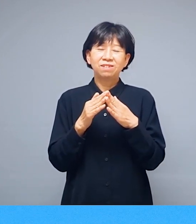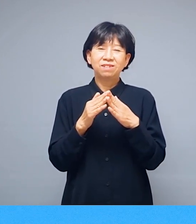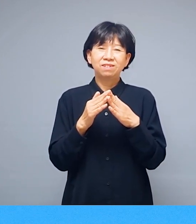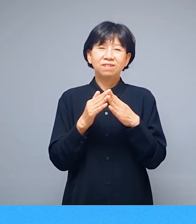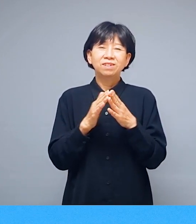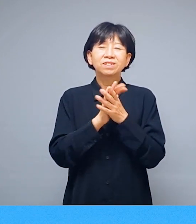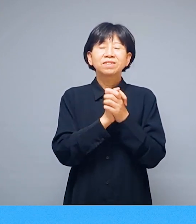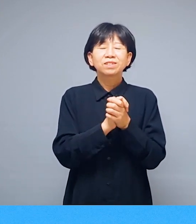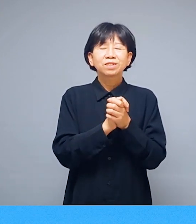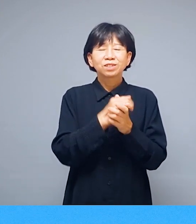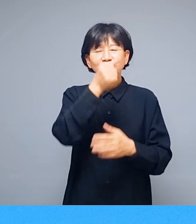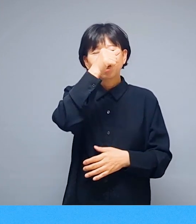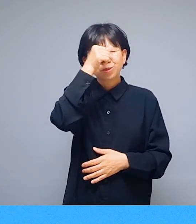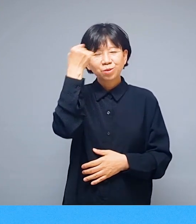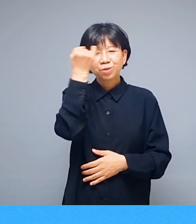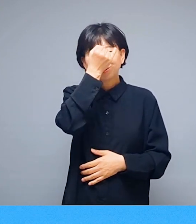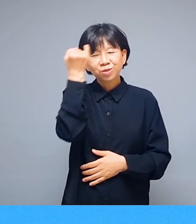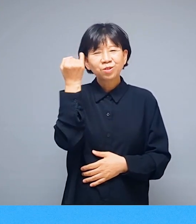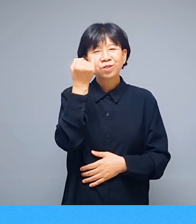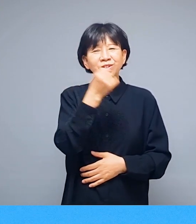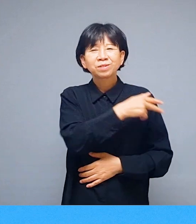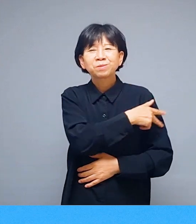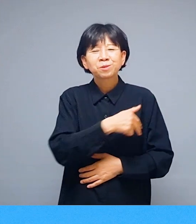그 기도로 인해서